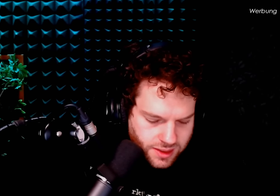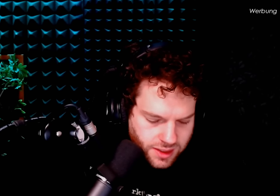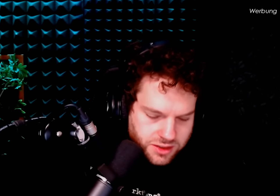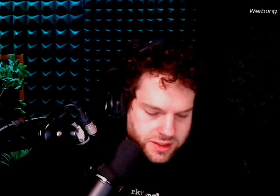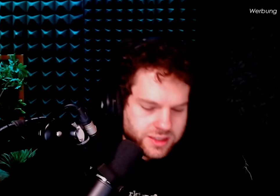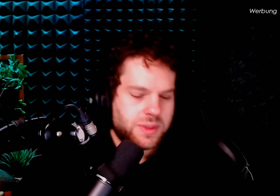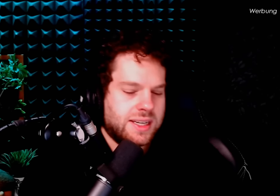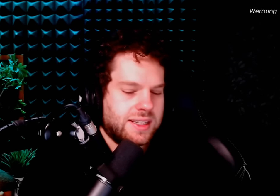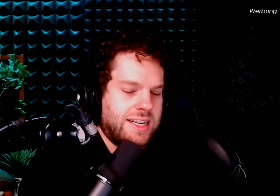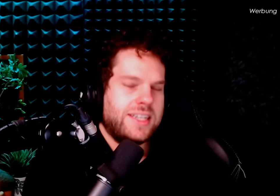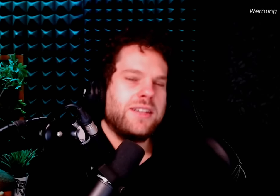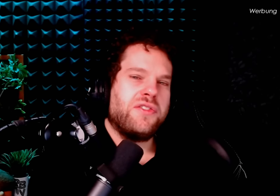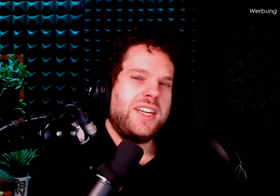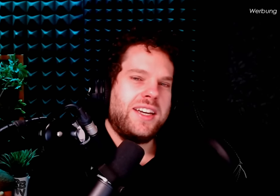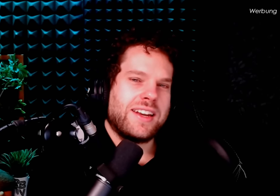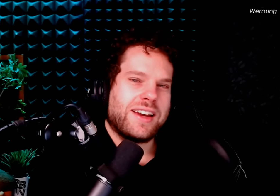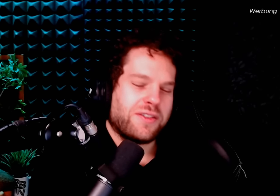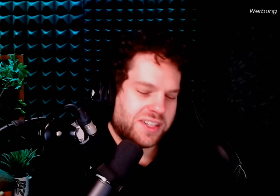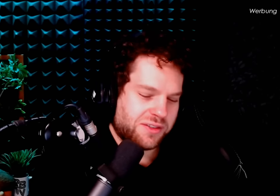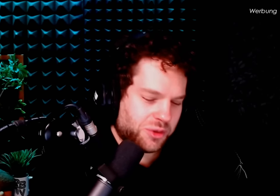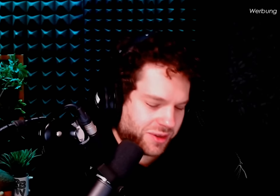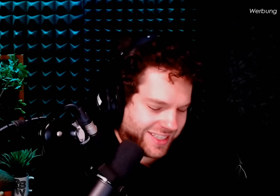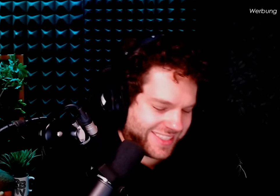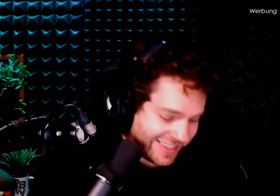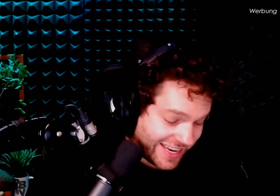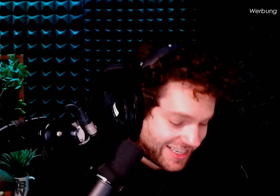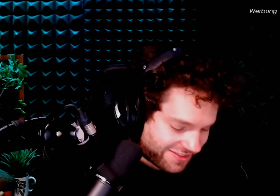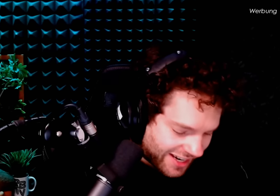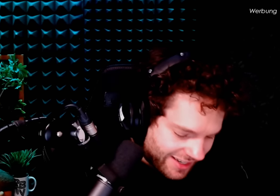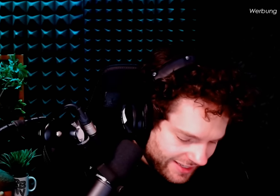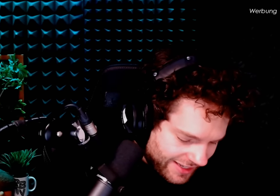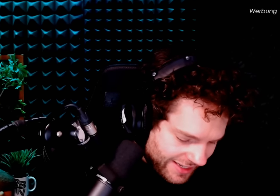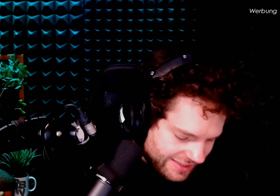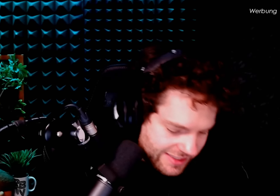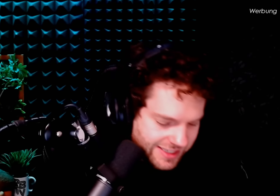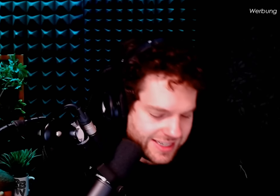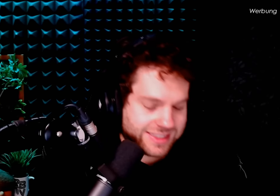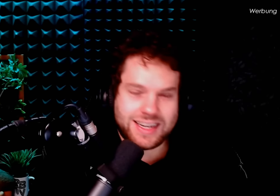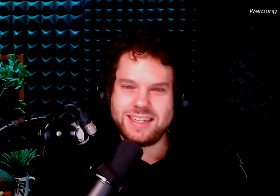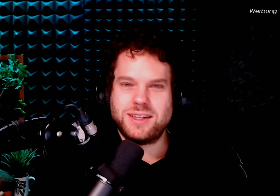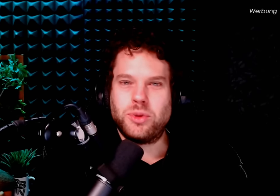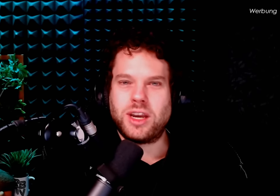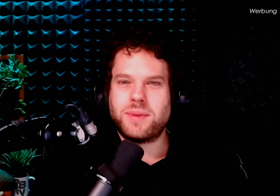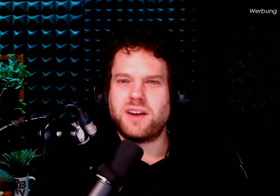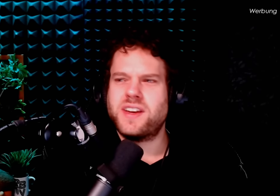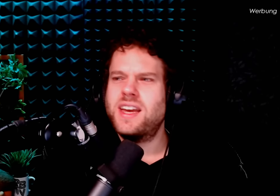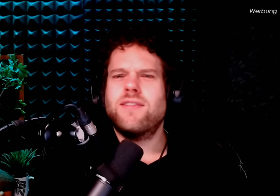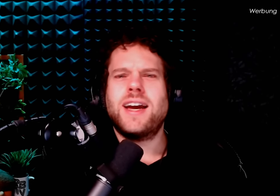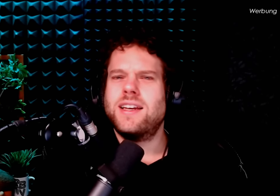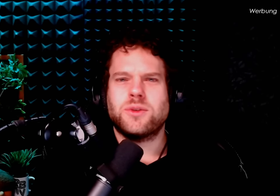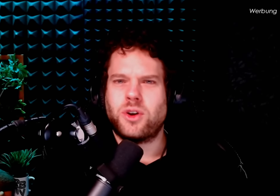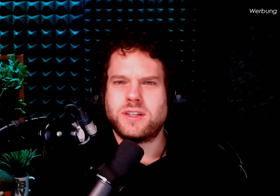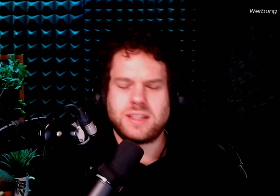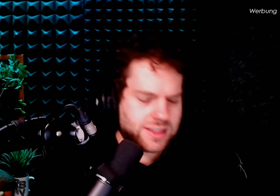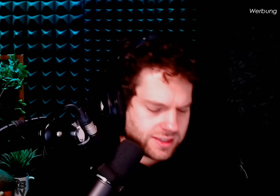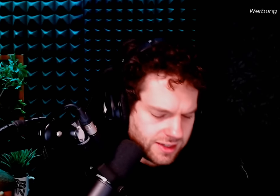So, jetzt ist mir tatsächlich hier eine Fliege in den Kaffee geflogen. Ist tatsächlich wahr. Es ist hier tatsächlich eine Mücke im Kaffee, weil er so köstlich ist.